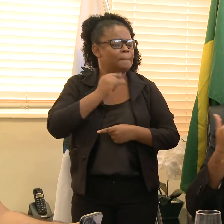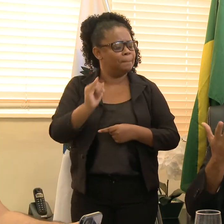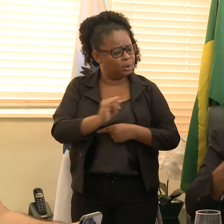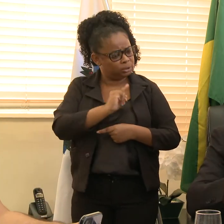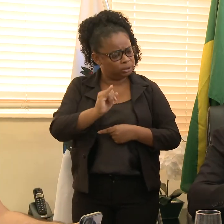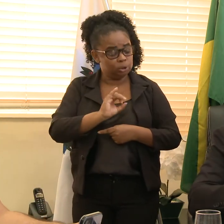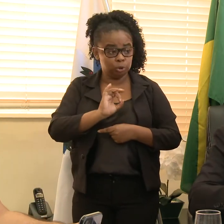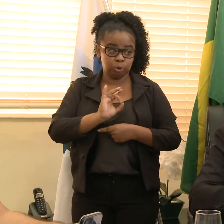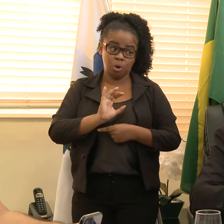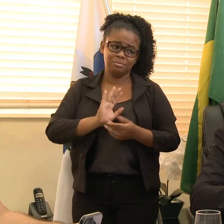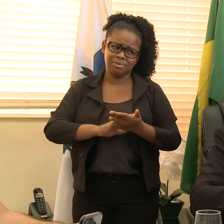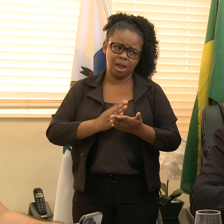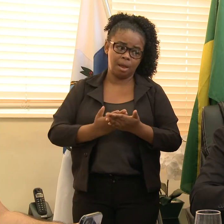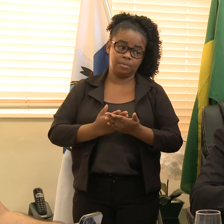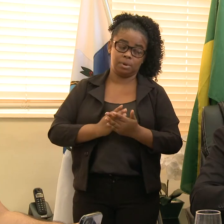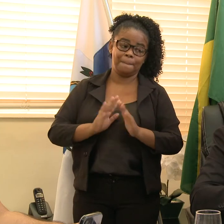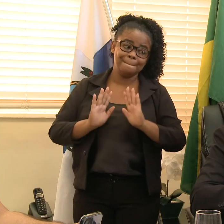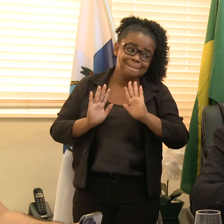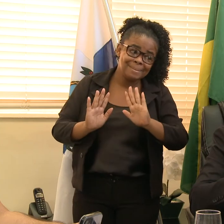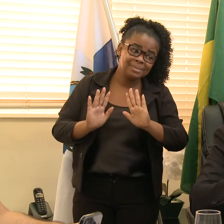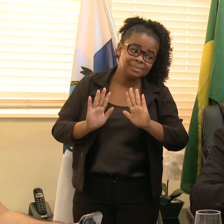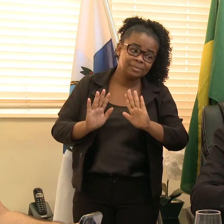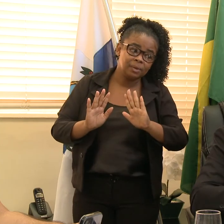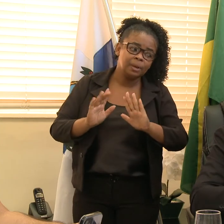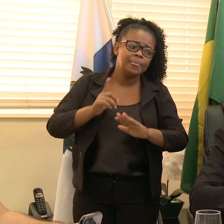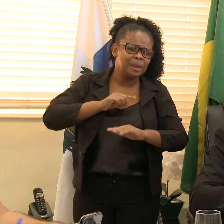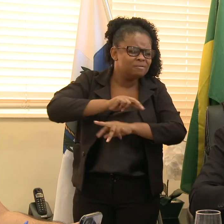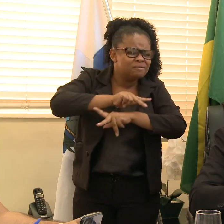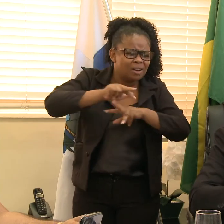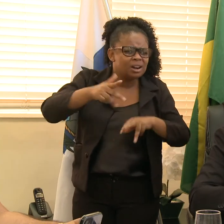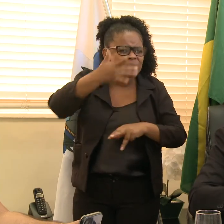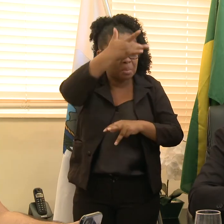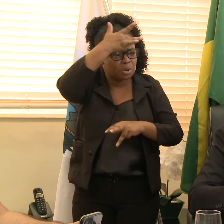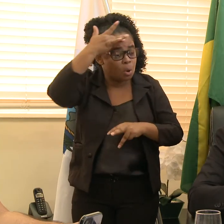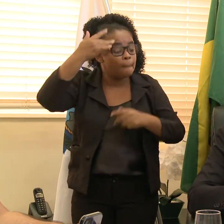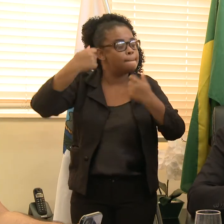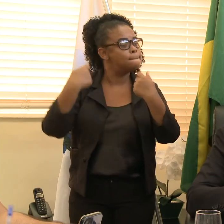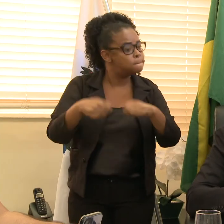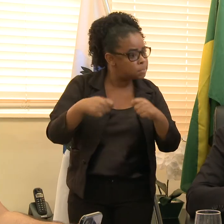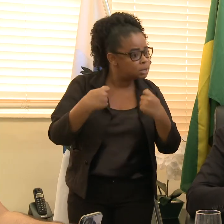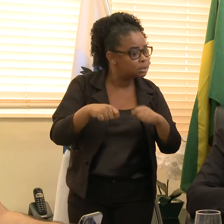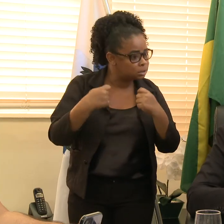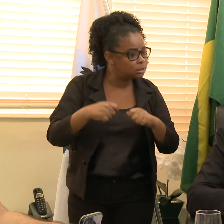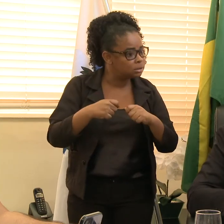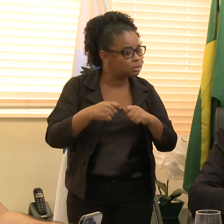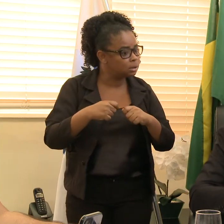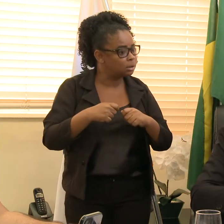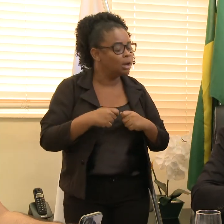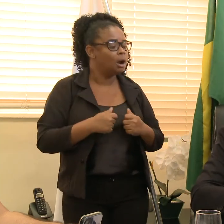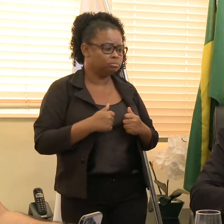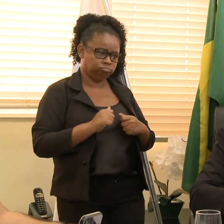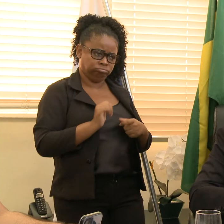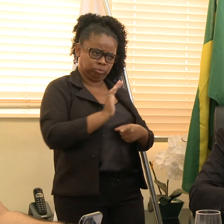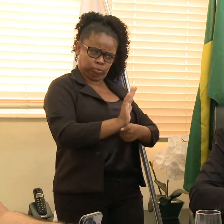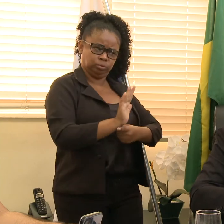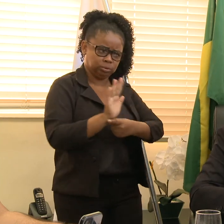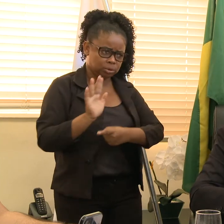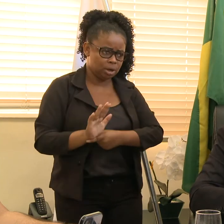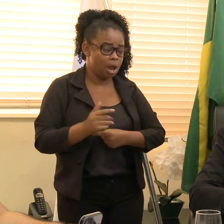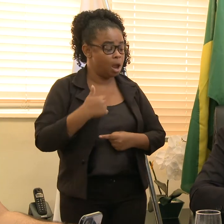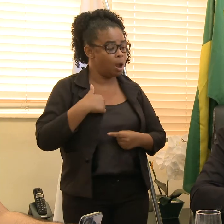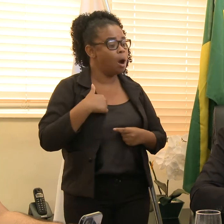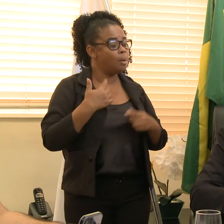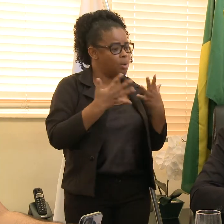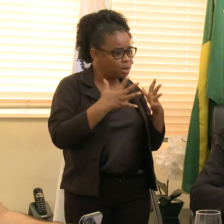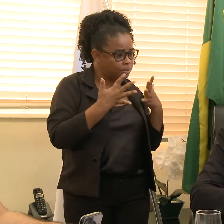essa questão do intérprete, mas acho que muitas pessoas que necessitam de serem assistidas, e eu parabenizo por